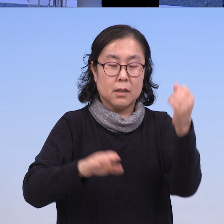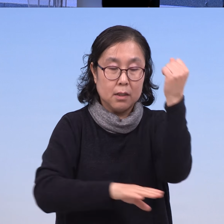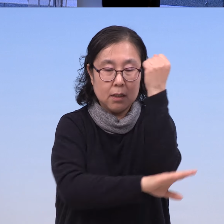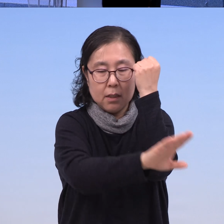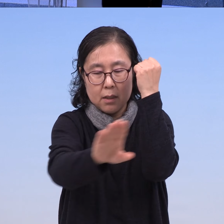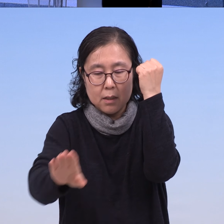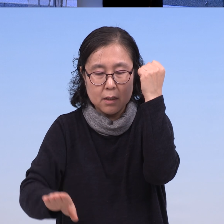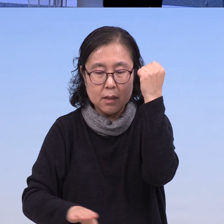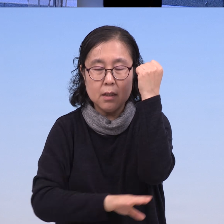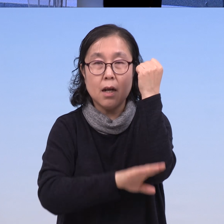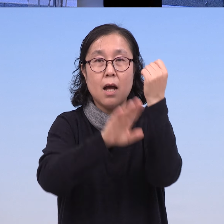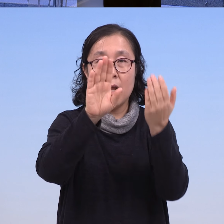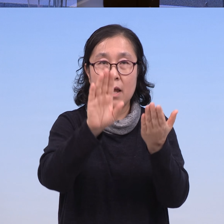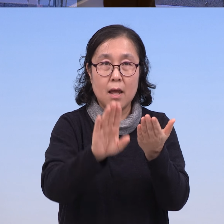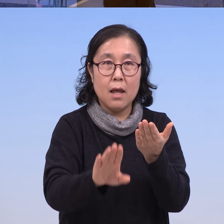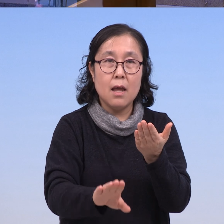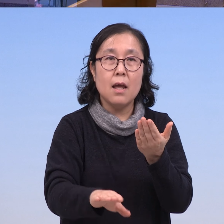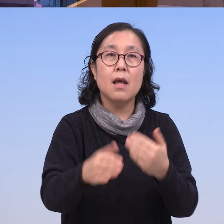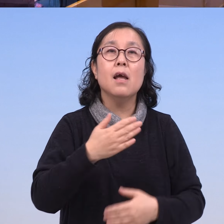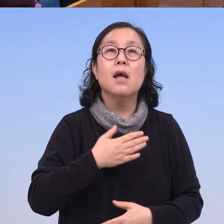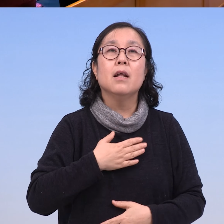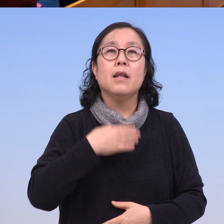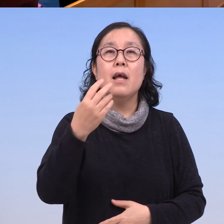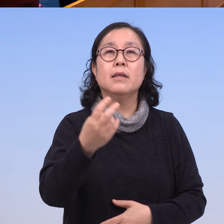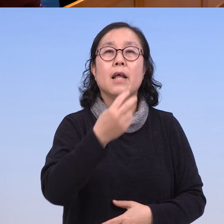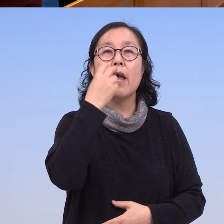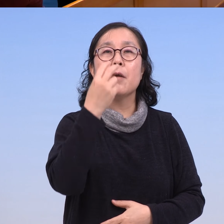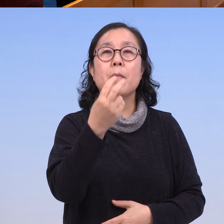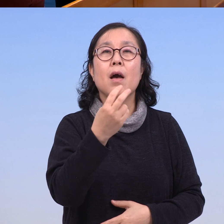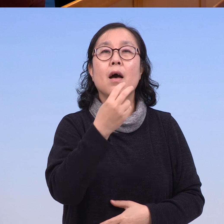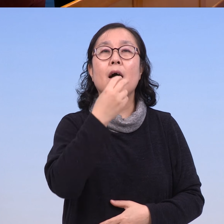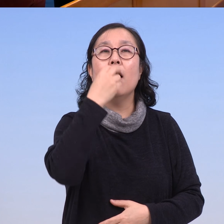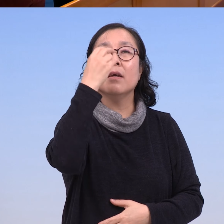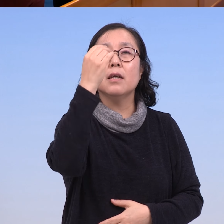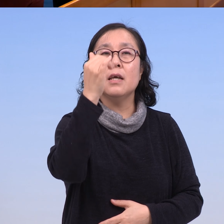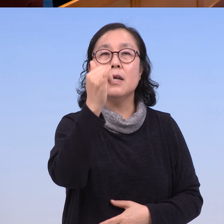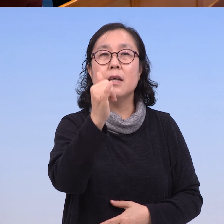그 그늘 아래 내 생명이 있네.